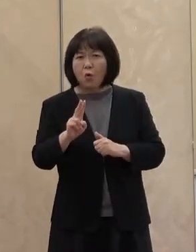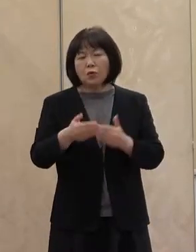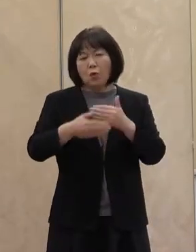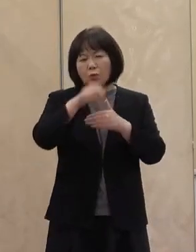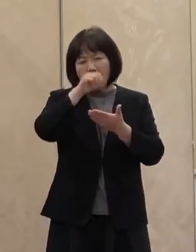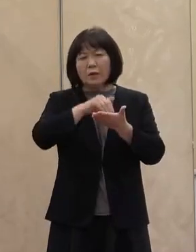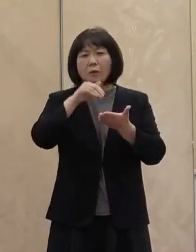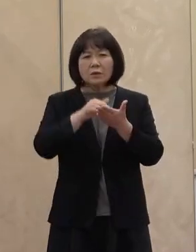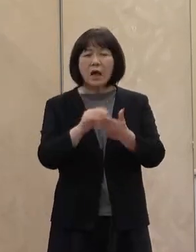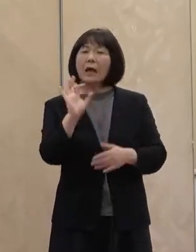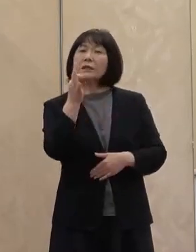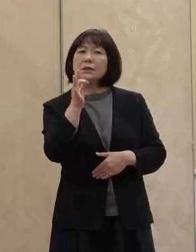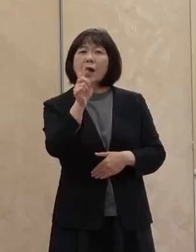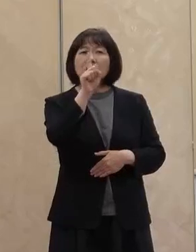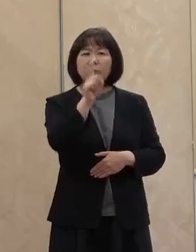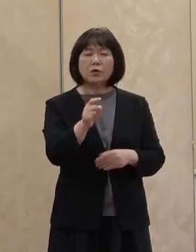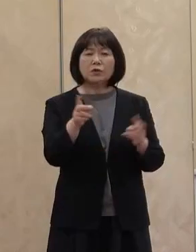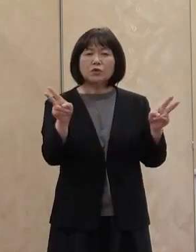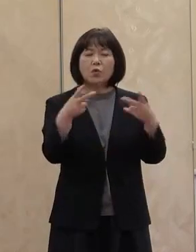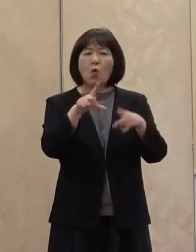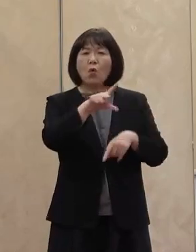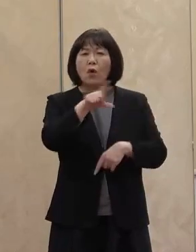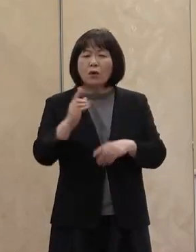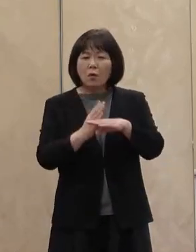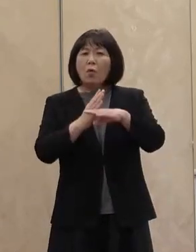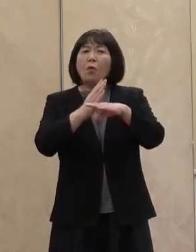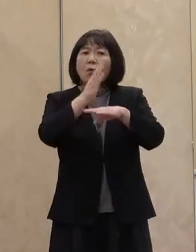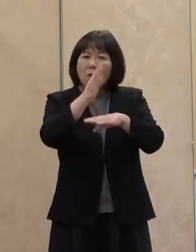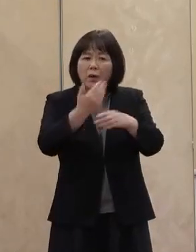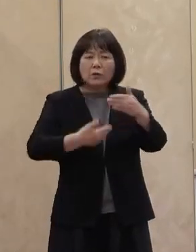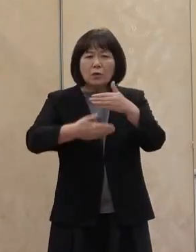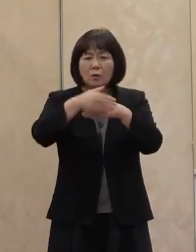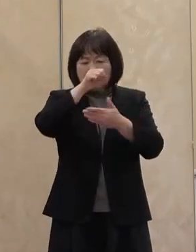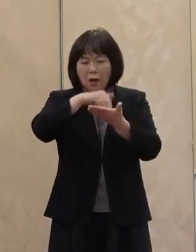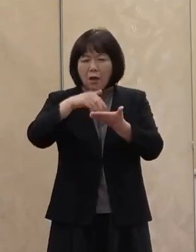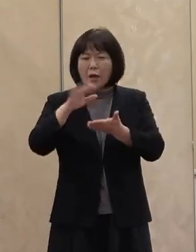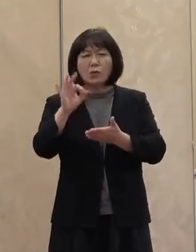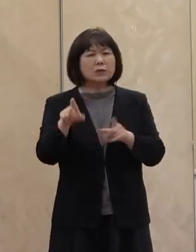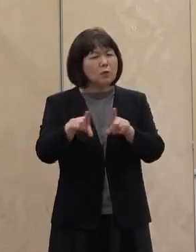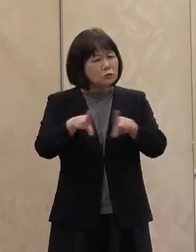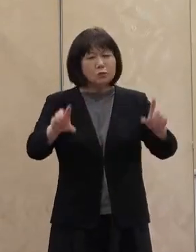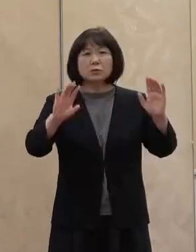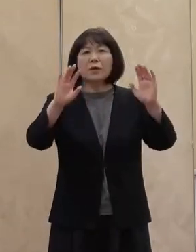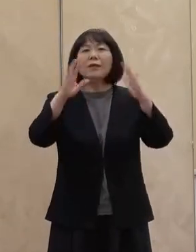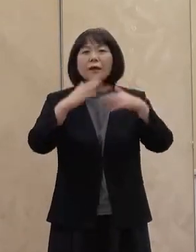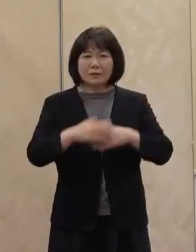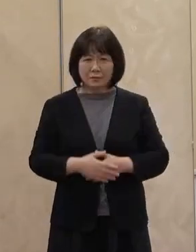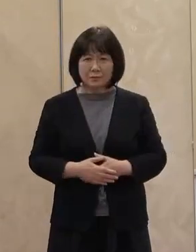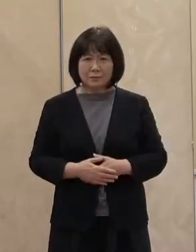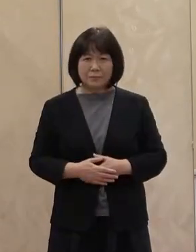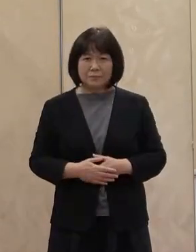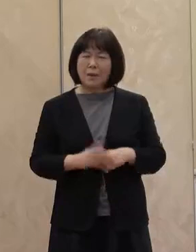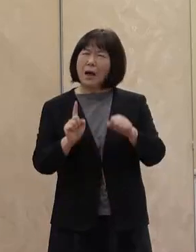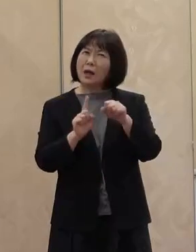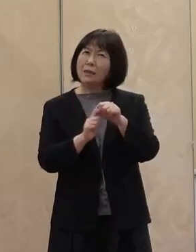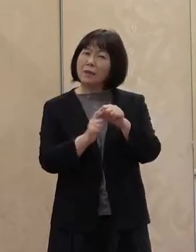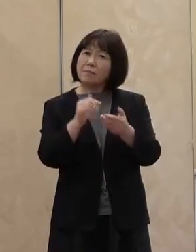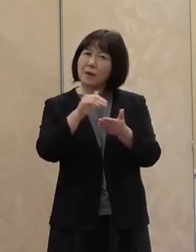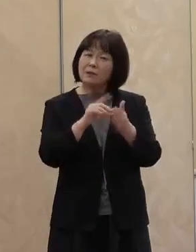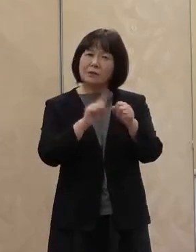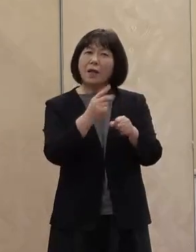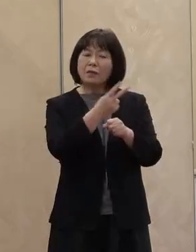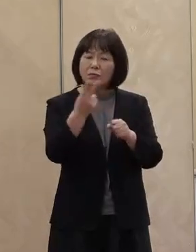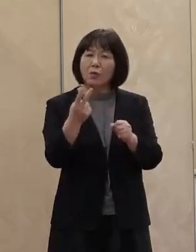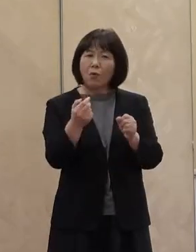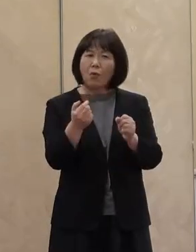金額も1兆円を超えるというこんな補正予算がなかなか普通はないわけですけども、最後の年末年度変わるとき の調